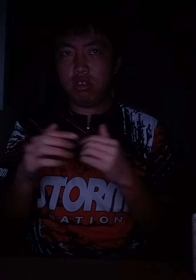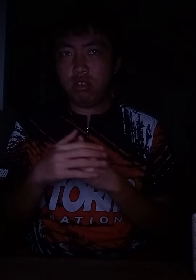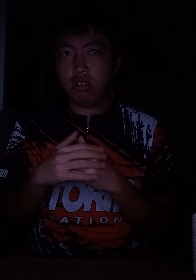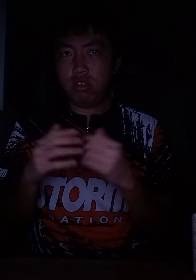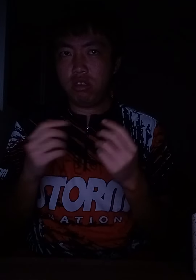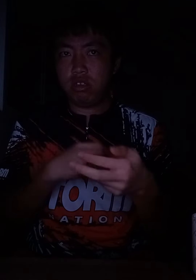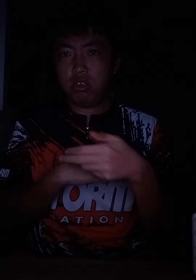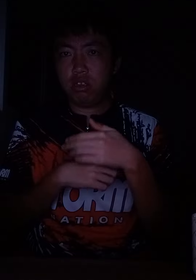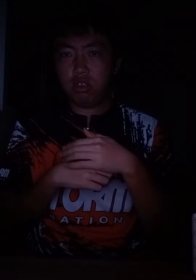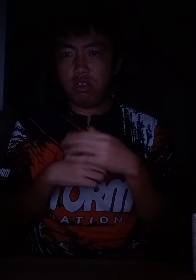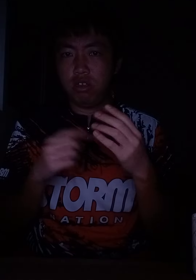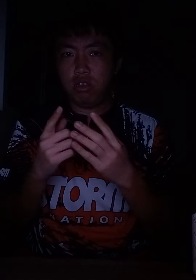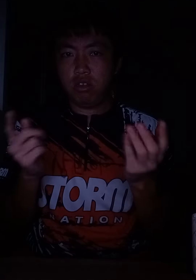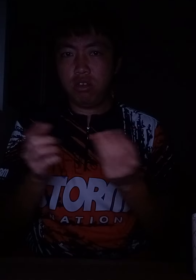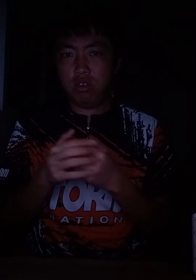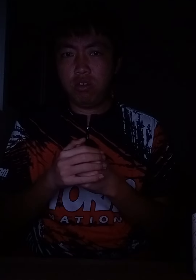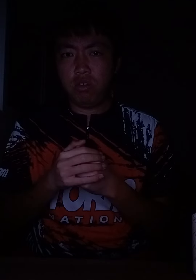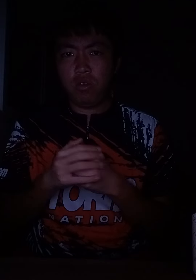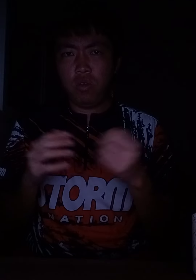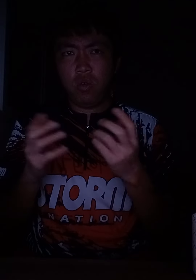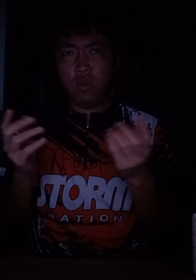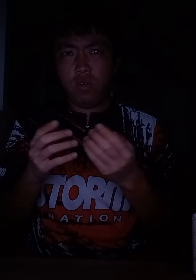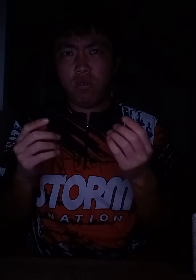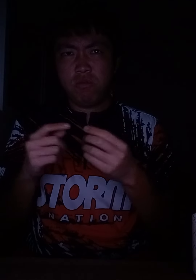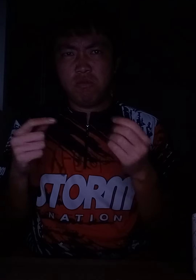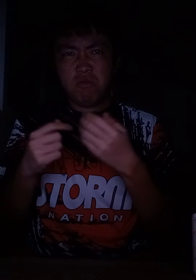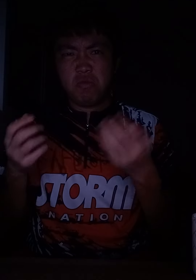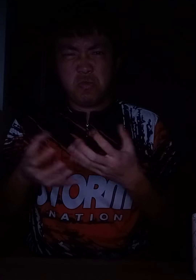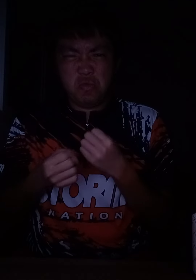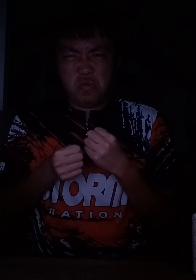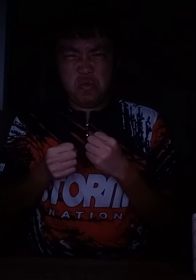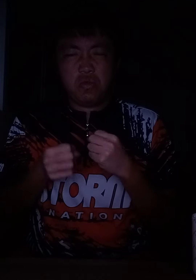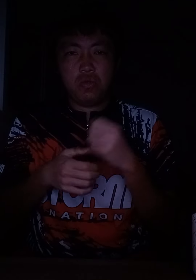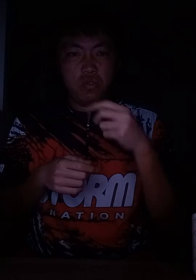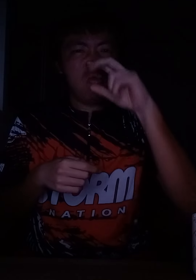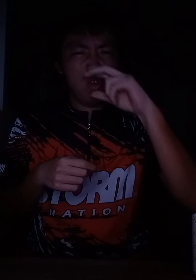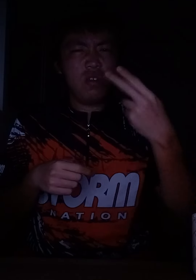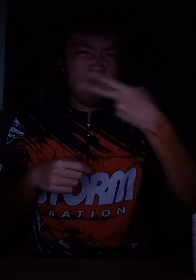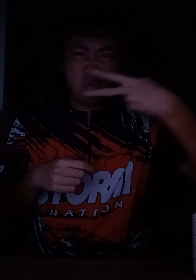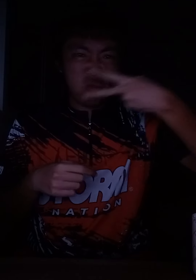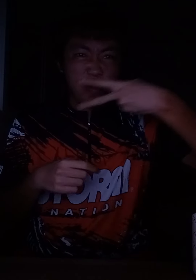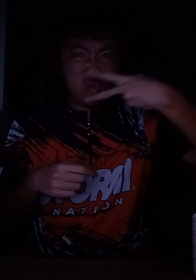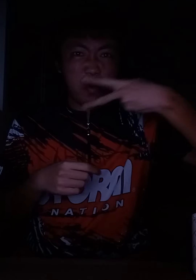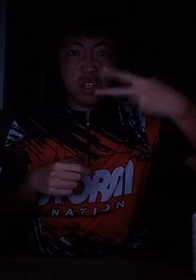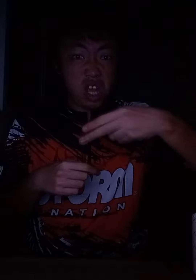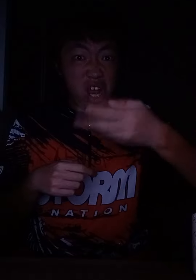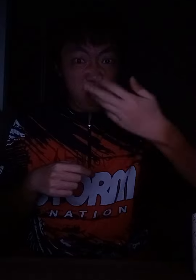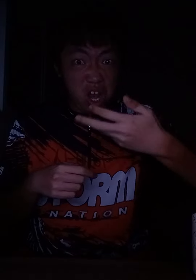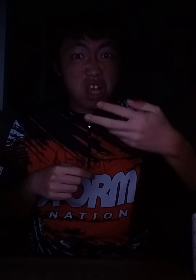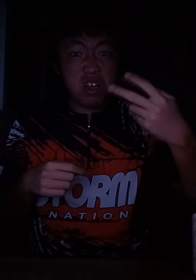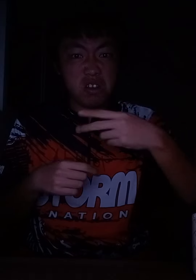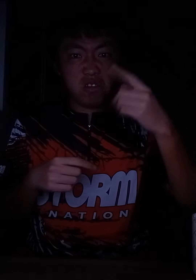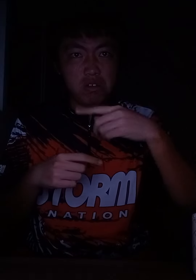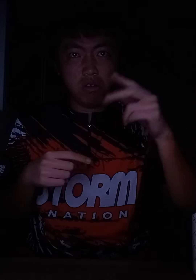전동차 칸에 타고 있던 분들은 얼마나 가슴을 졸여야 됐을까요? 술 마셨죠, 담배 폈죠, 욕설했죠, 3종 세트를 다 했어요,